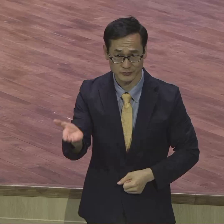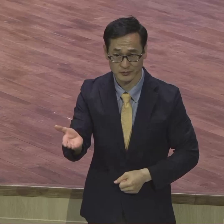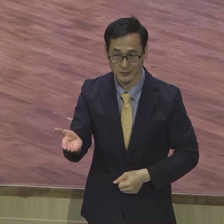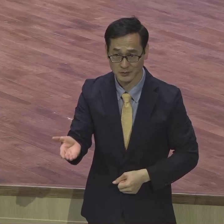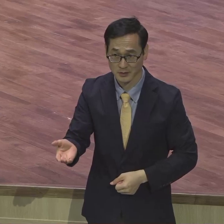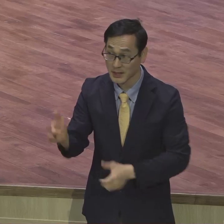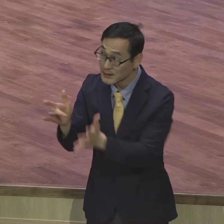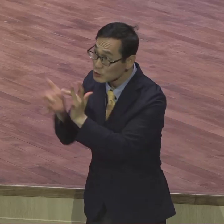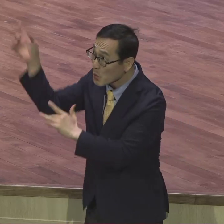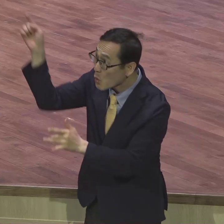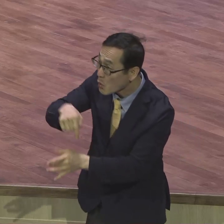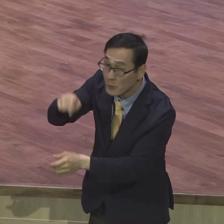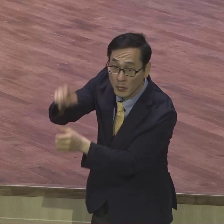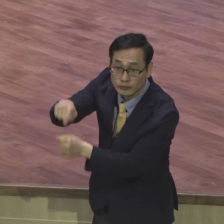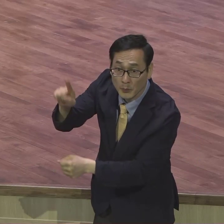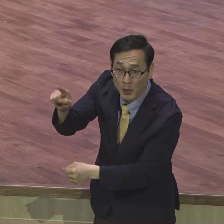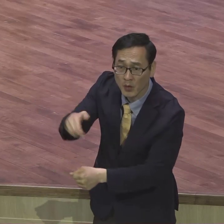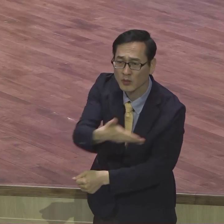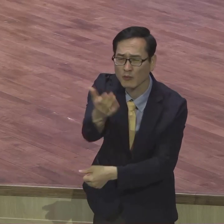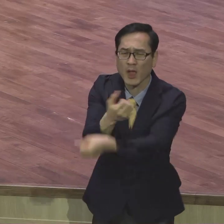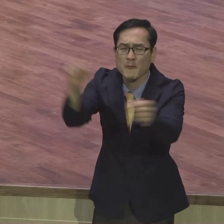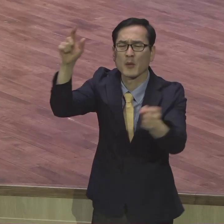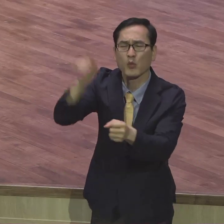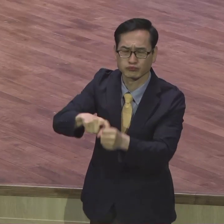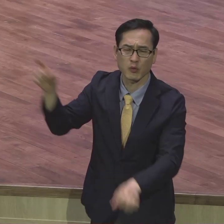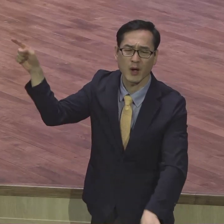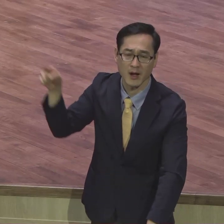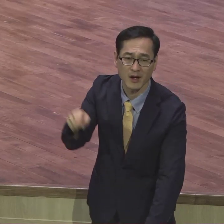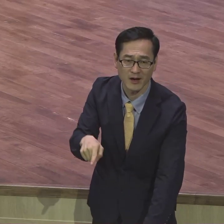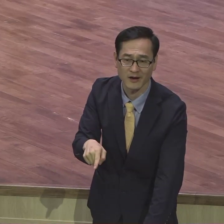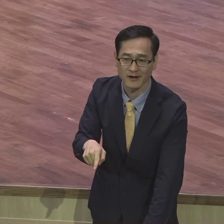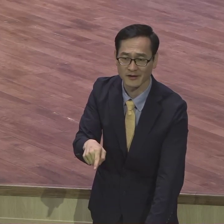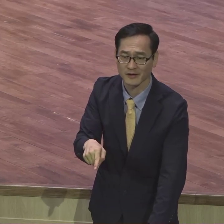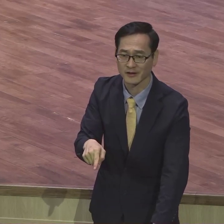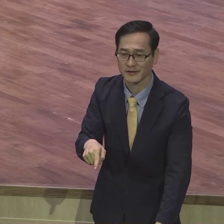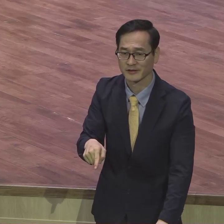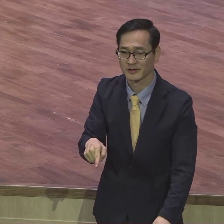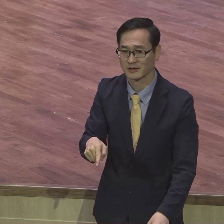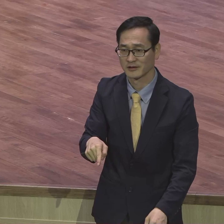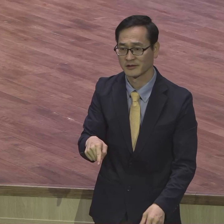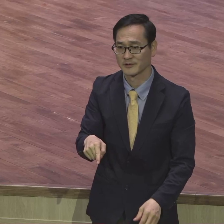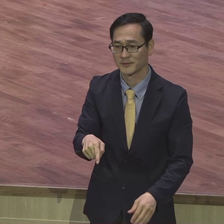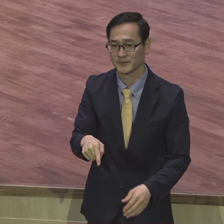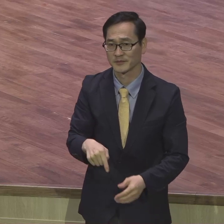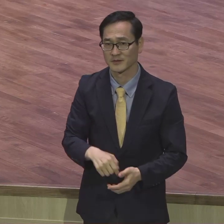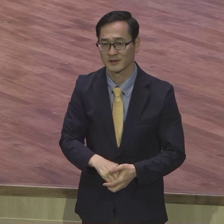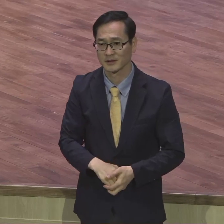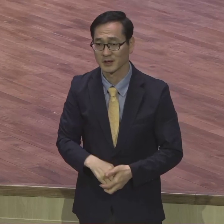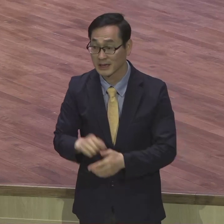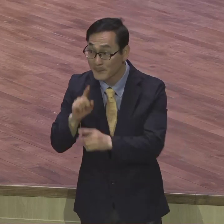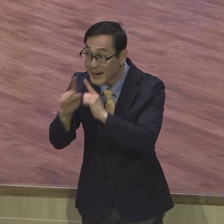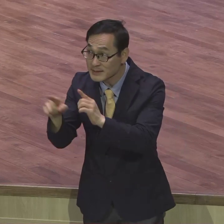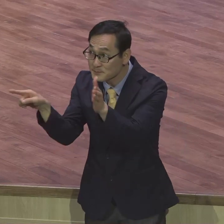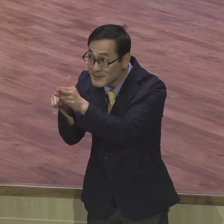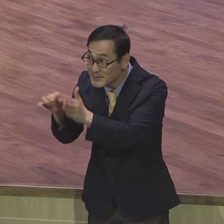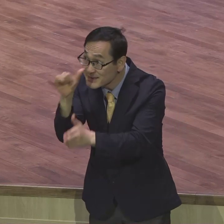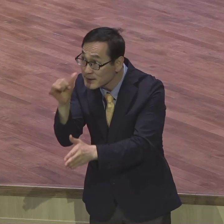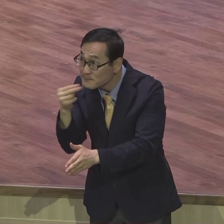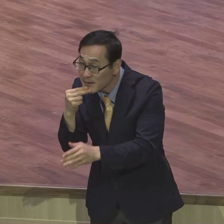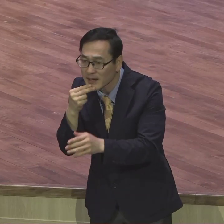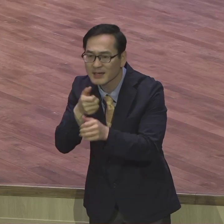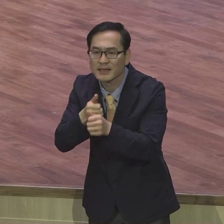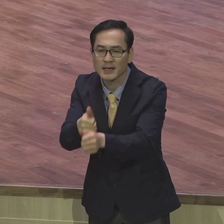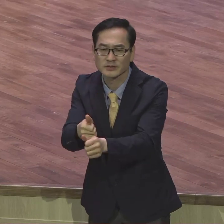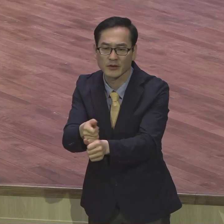때문에 오셨다고요. 예수 믿는 이유가 그것이라고요. 그렇다면 나 안 다니는 게 중요한 게 아니에요. 이 말씀 믿느냐 안 믿느냐가 중요한